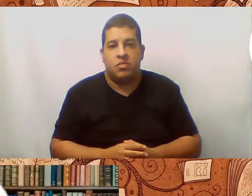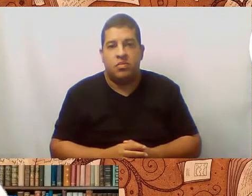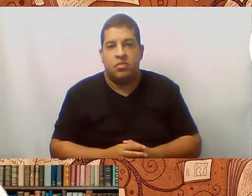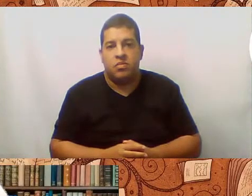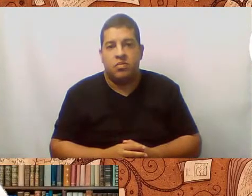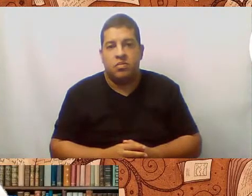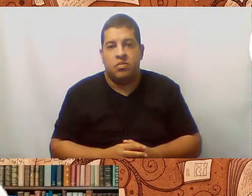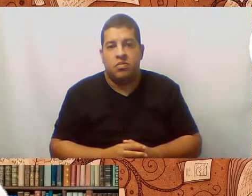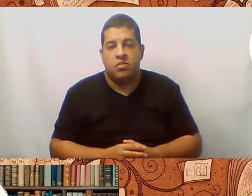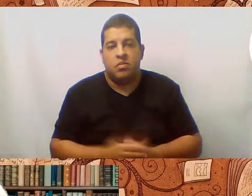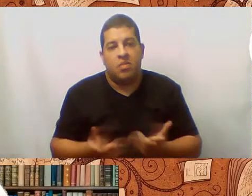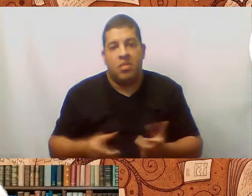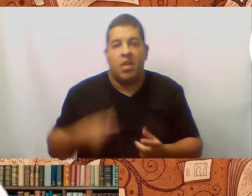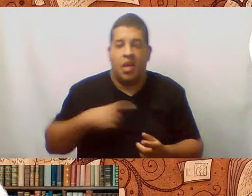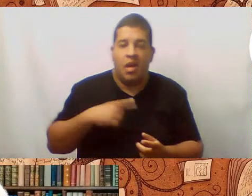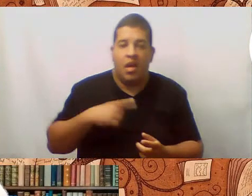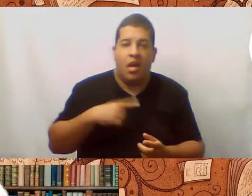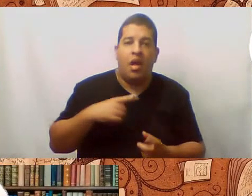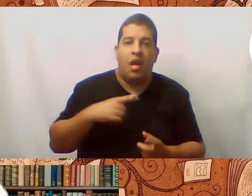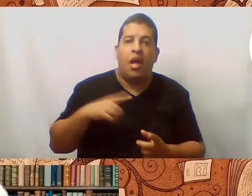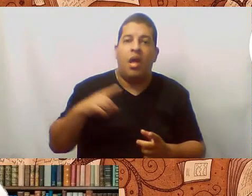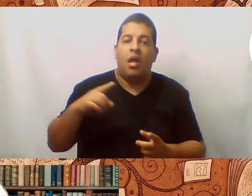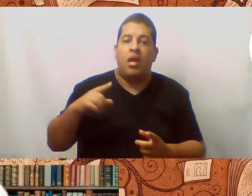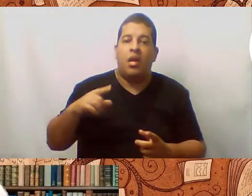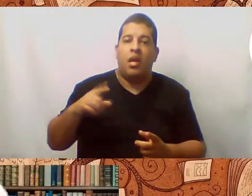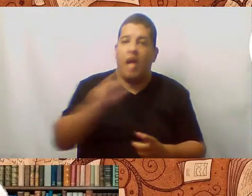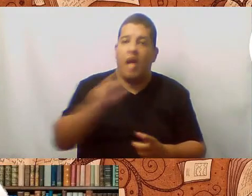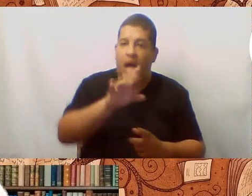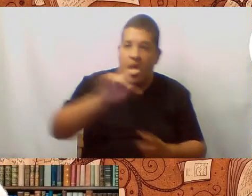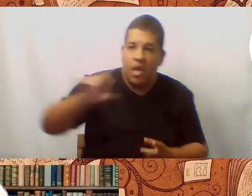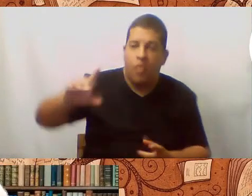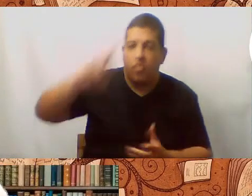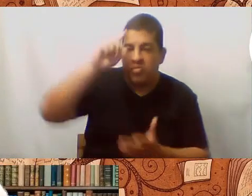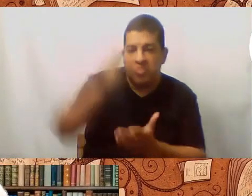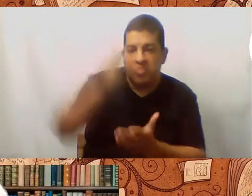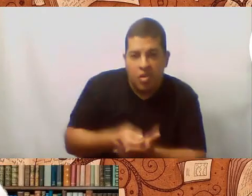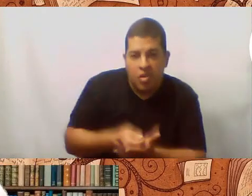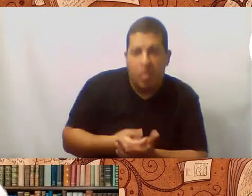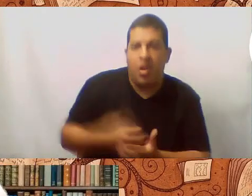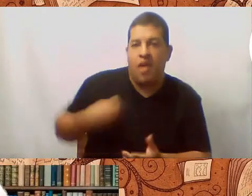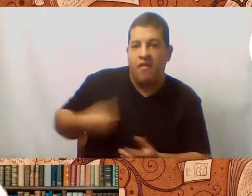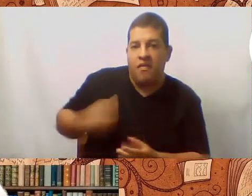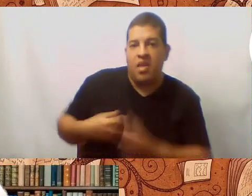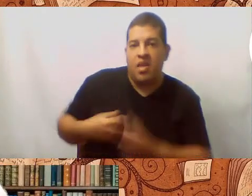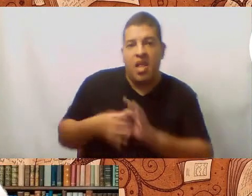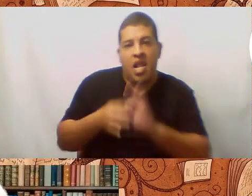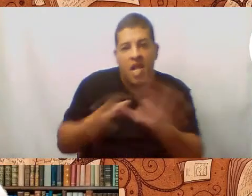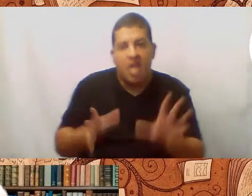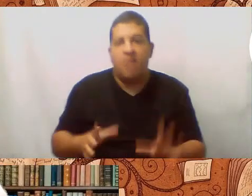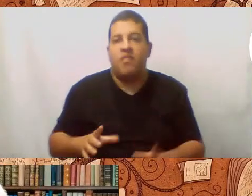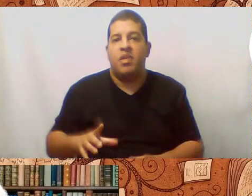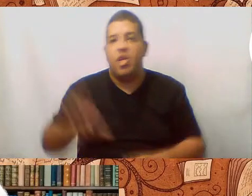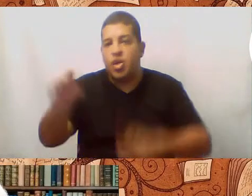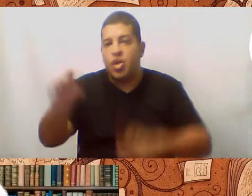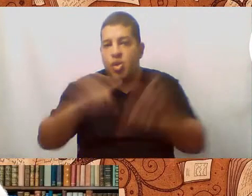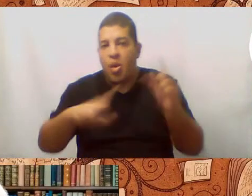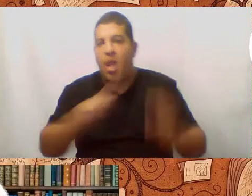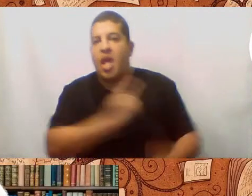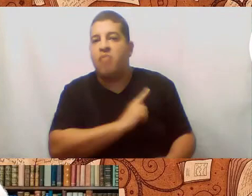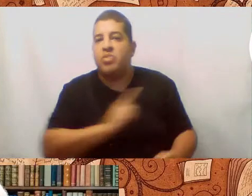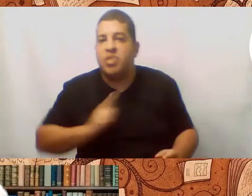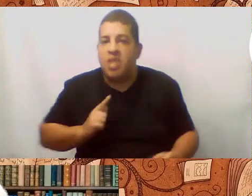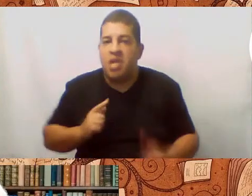democrática e livre nos permite assumir as nossas diferentes condições de gênero. Não é à toa, né,